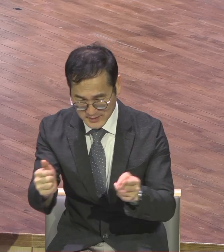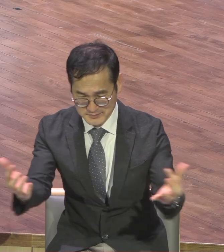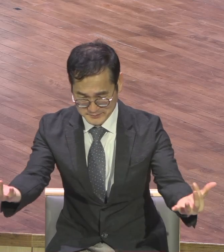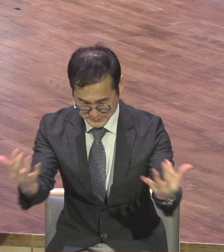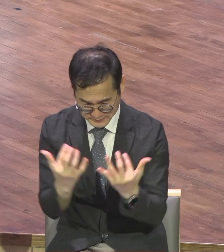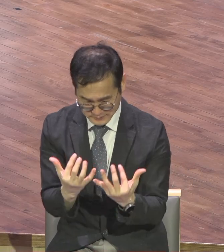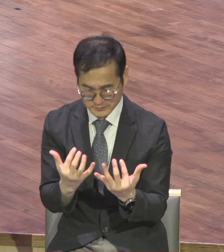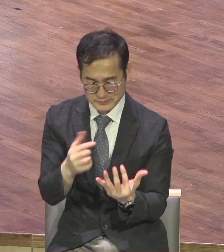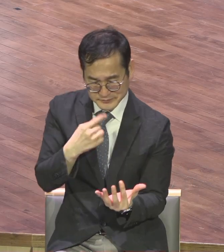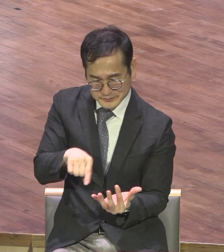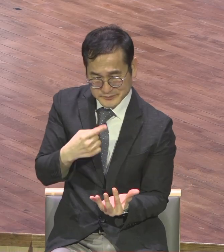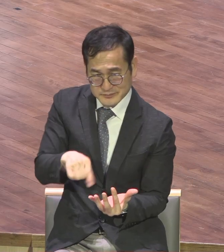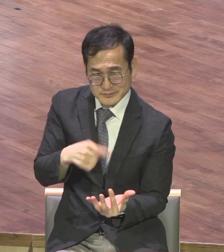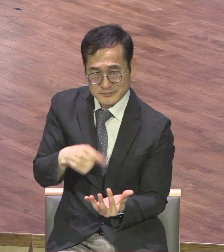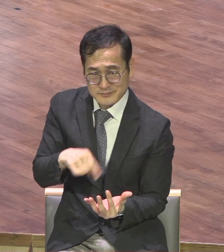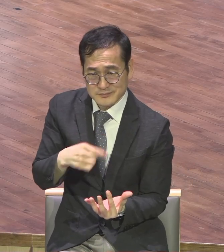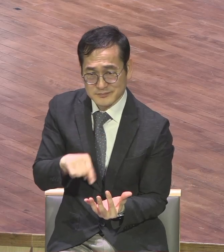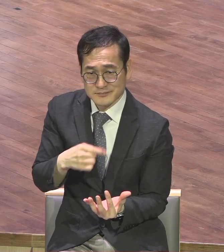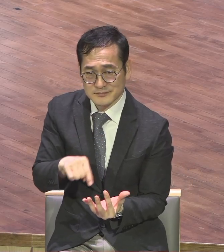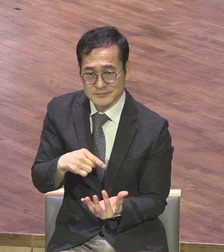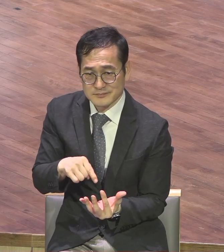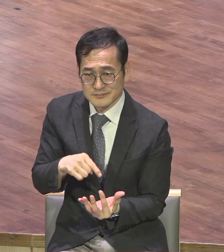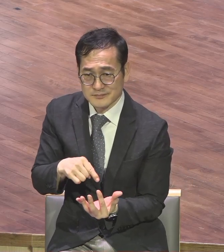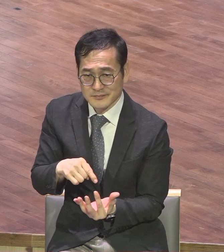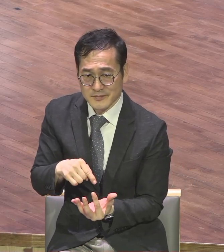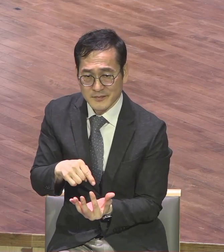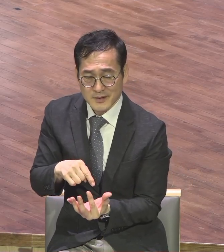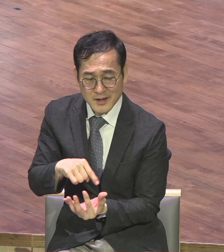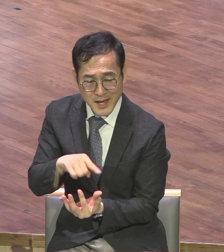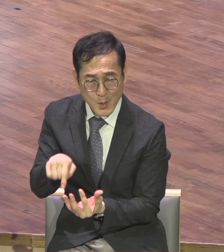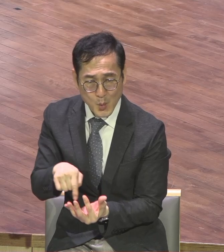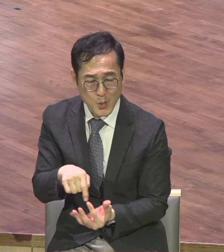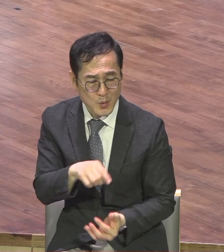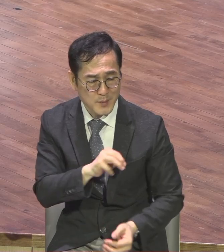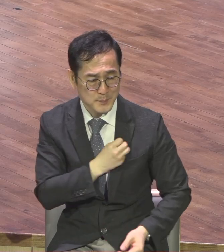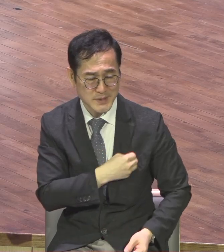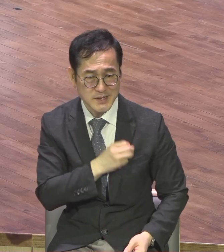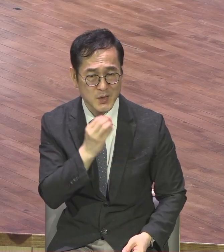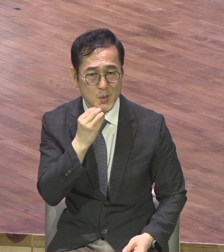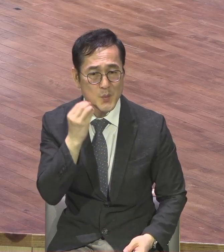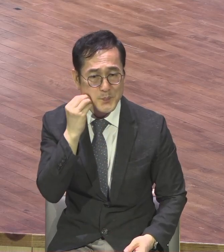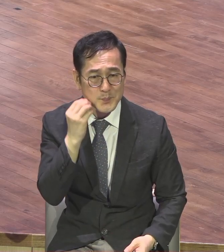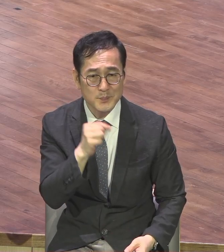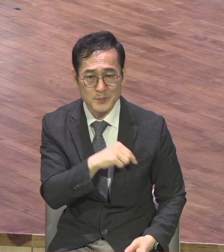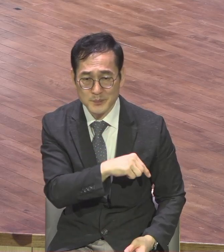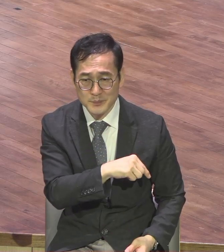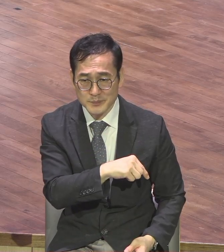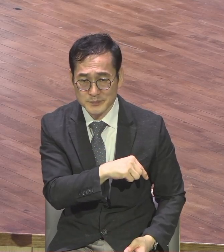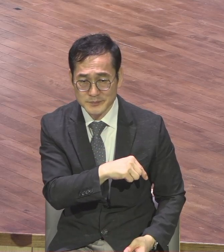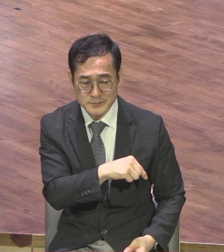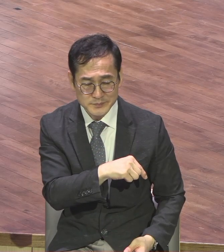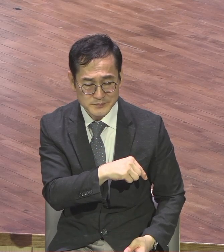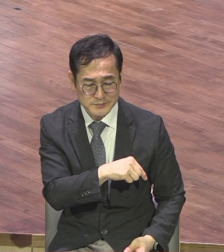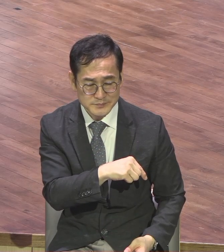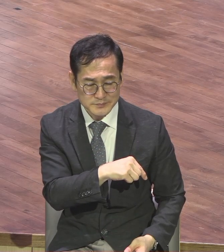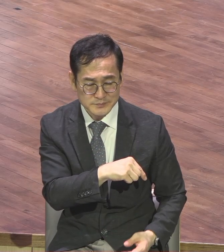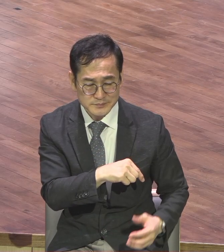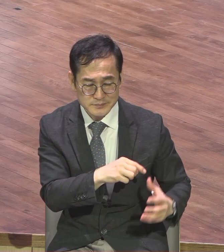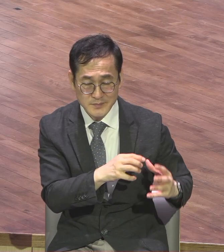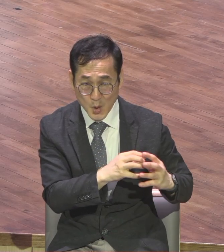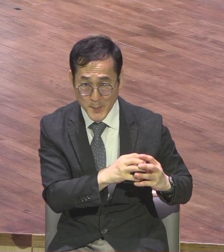그 가정과 가문이 확 살아나게 되고 삶의 우선순위가 딱 정해집니다. 우선순위가 정해져요. 이